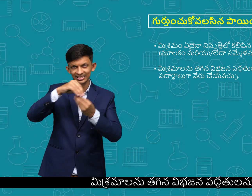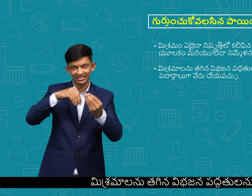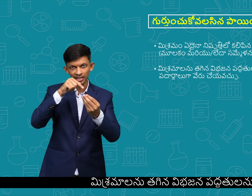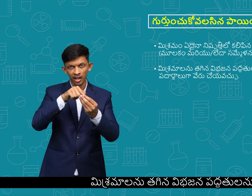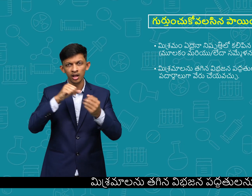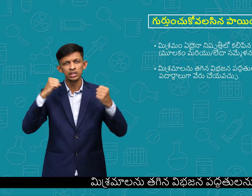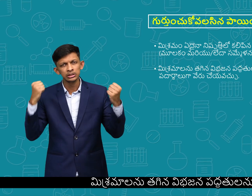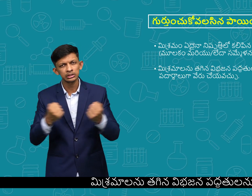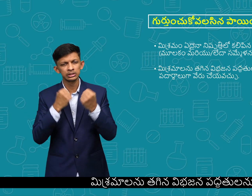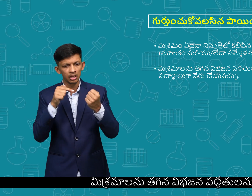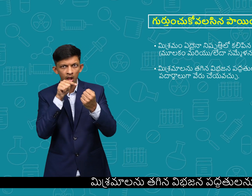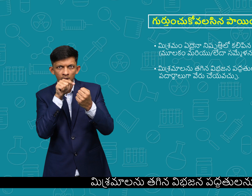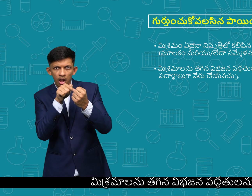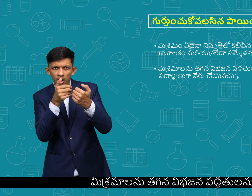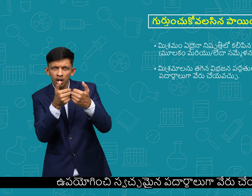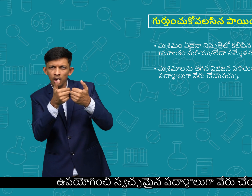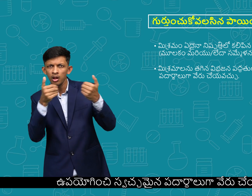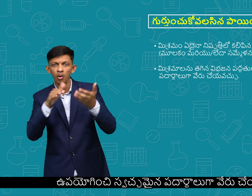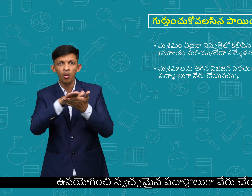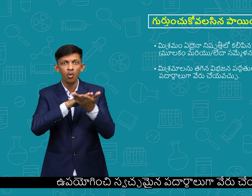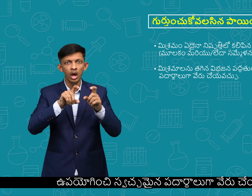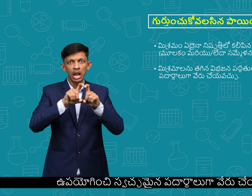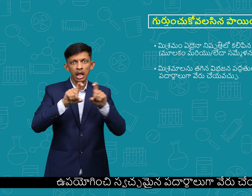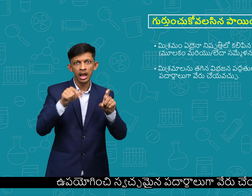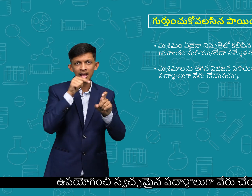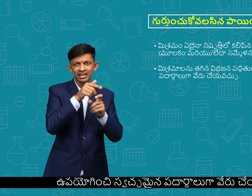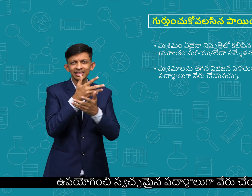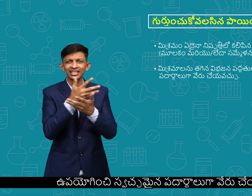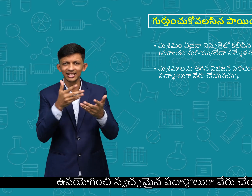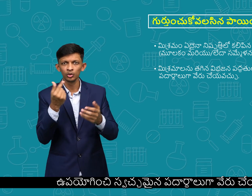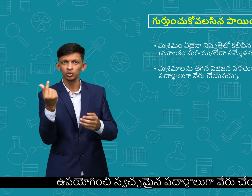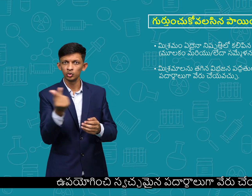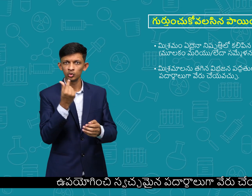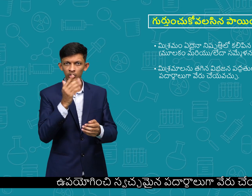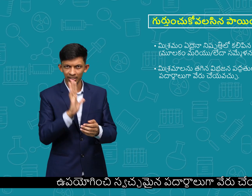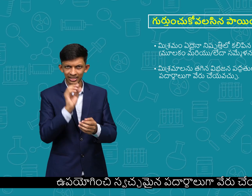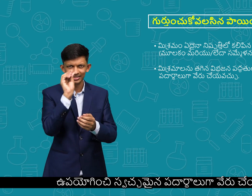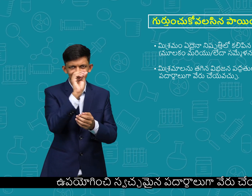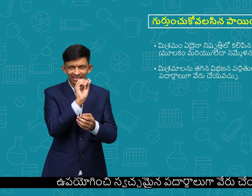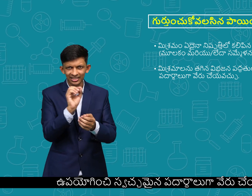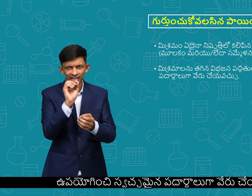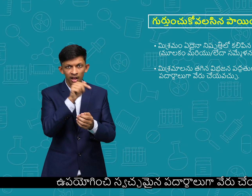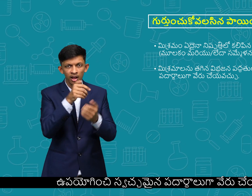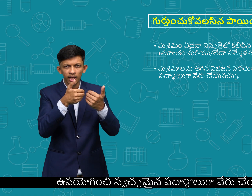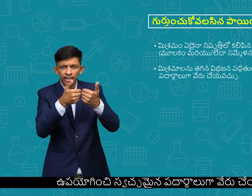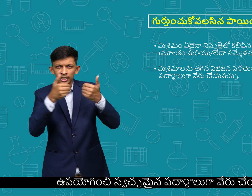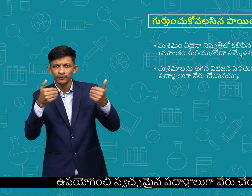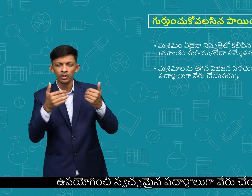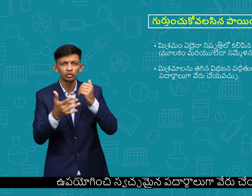మిశ్రమాలను తగిన విభజన పద్ధతులను ఉపయోగించి స్వచ్ఛమైన పదార్థాలుగా వేరుచేయవచ్చు.